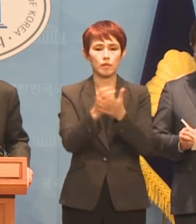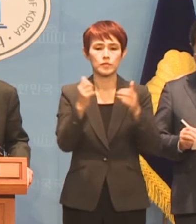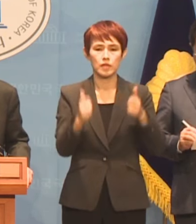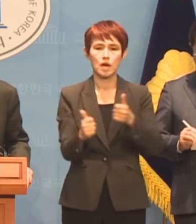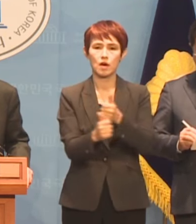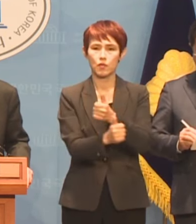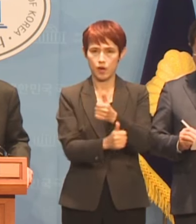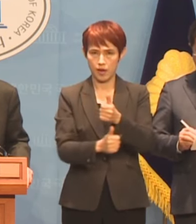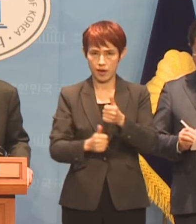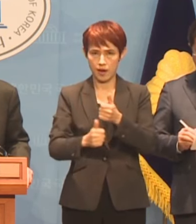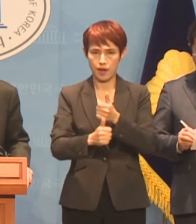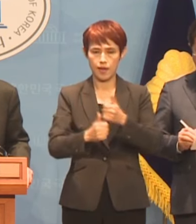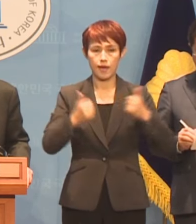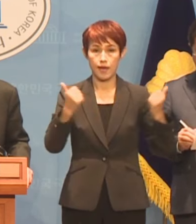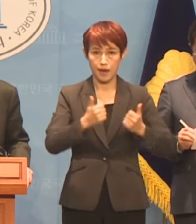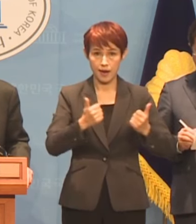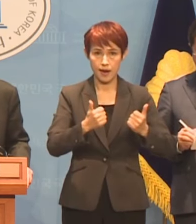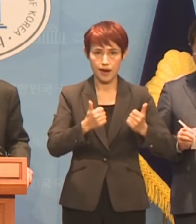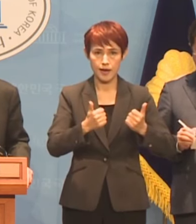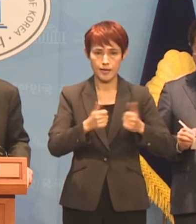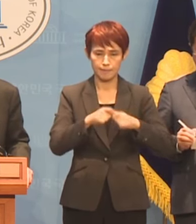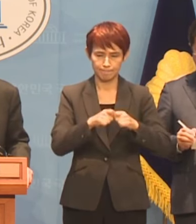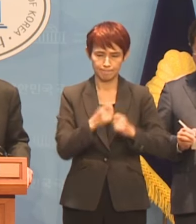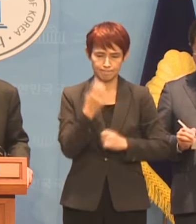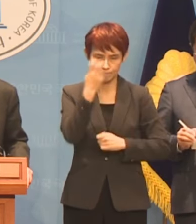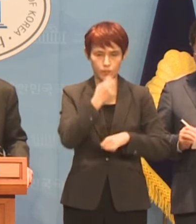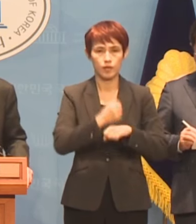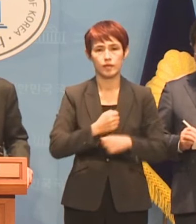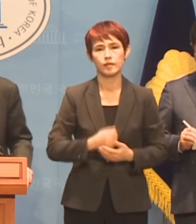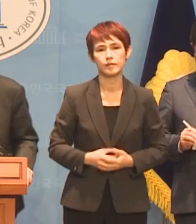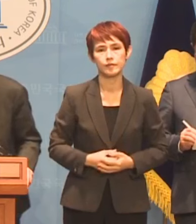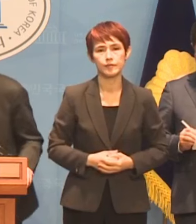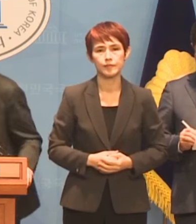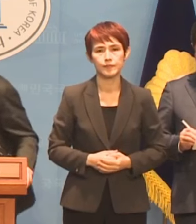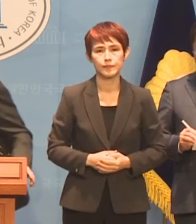법제사법위원회를 열어서 내일 조목조목 따져보도록 하겠습니다.